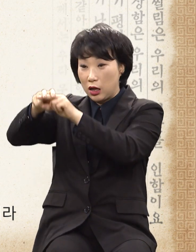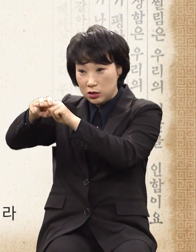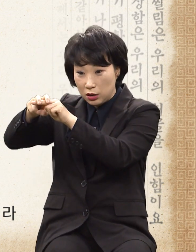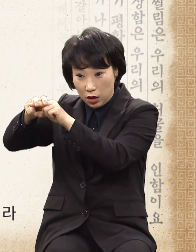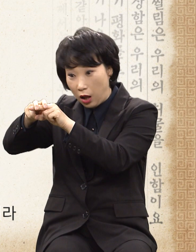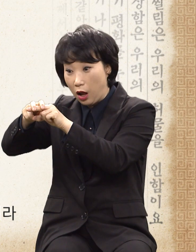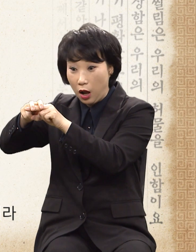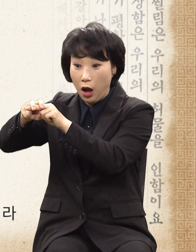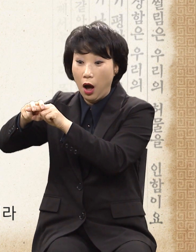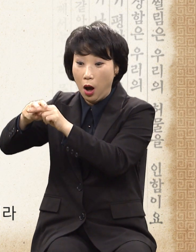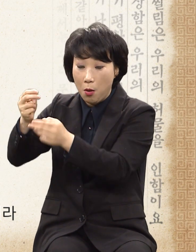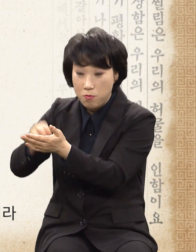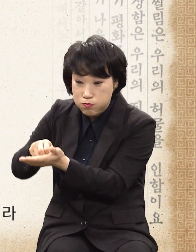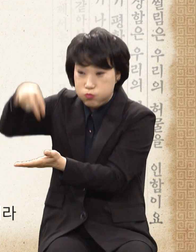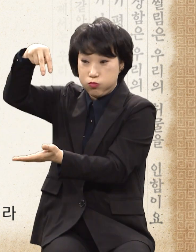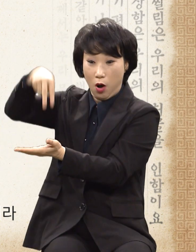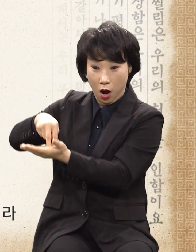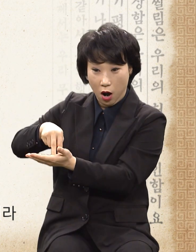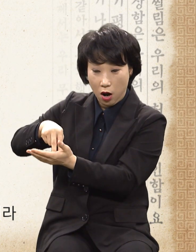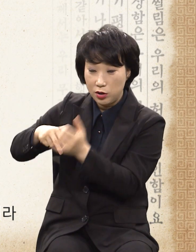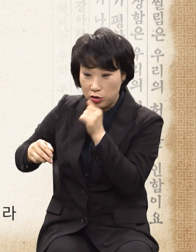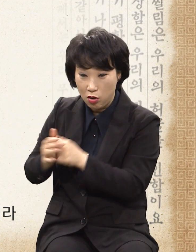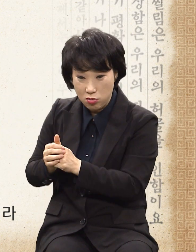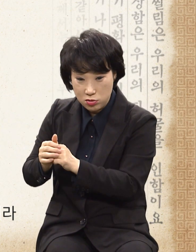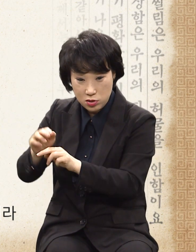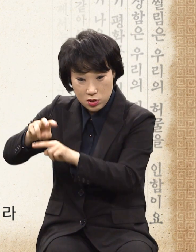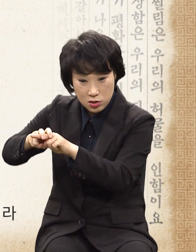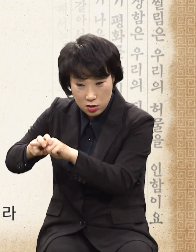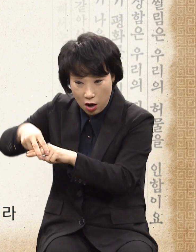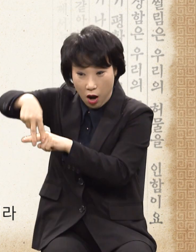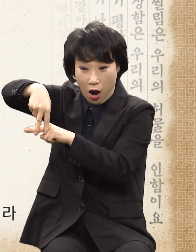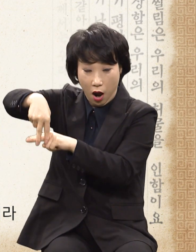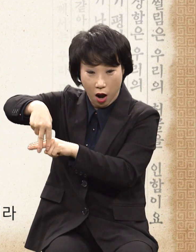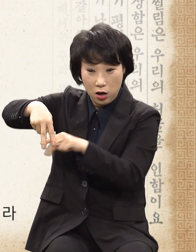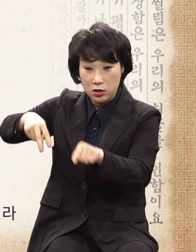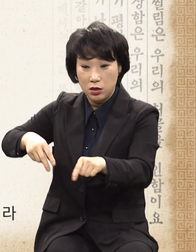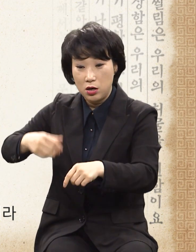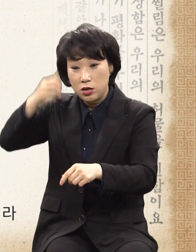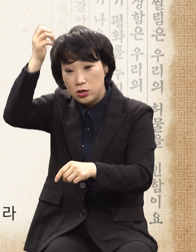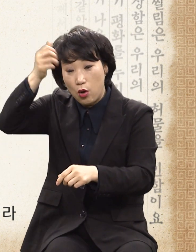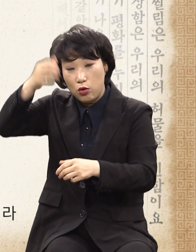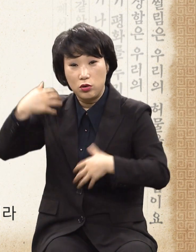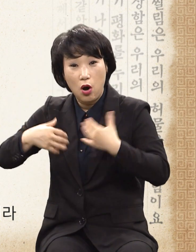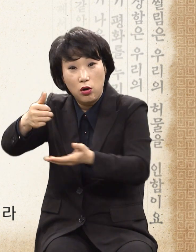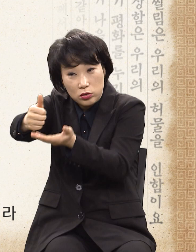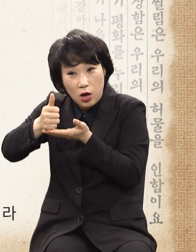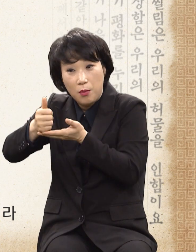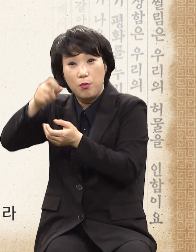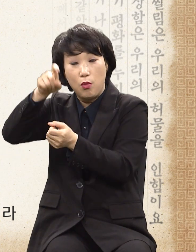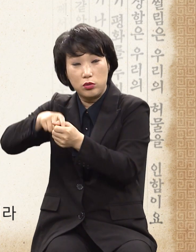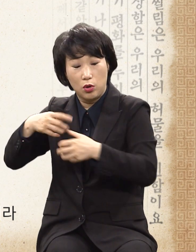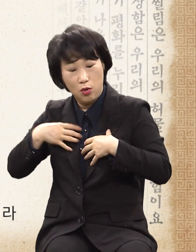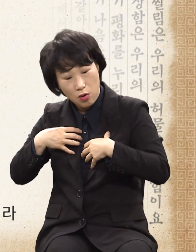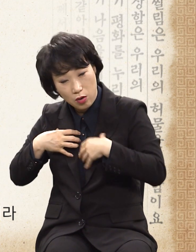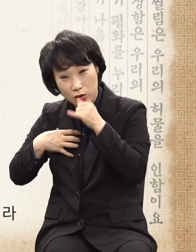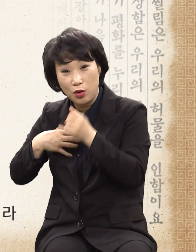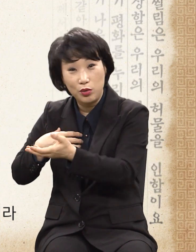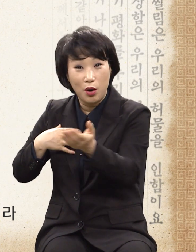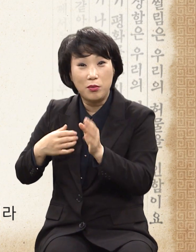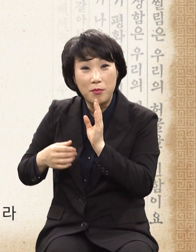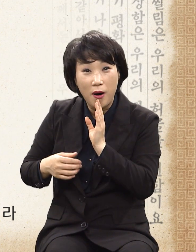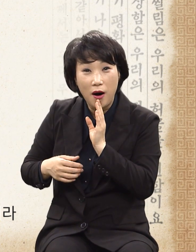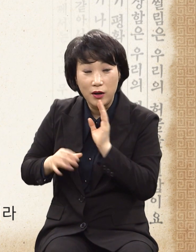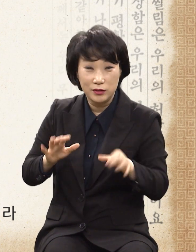영혼에 경의를 펴고 그를 영접했다 이 말입니다. 어마어마한 사건. 근데 부자가 죽었을 때 그랬다